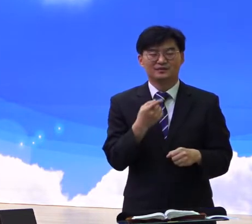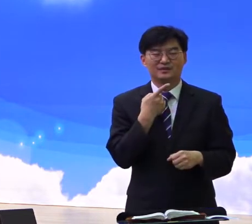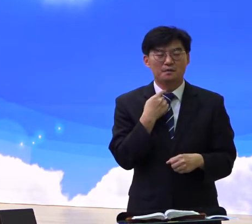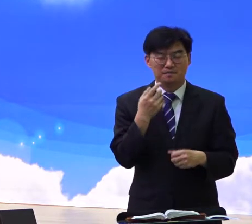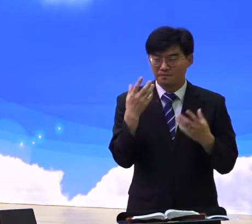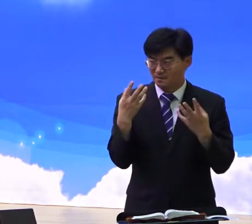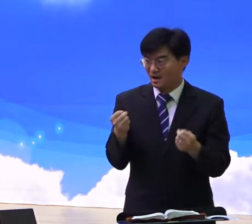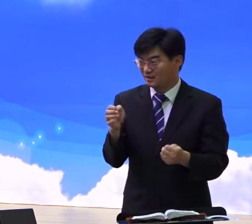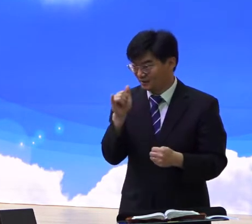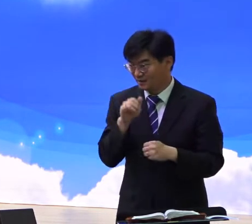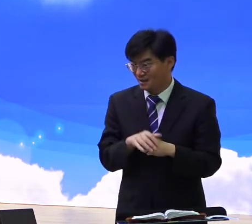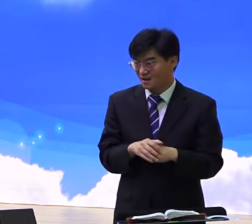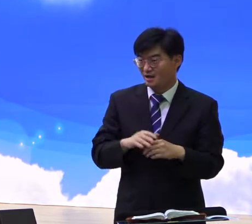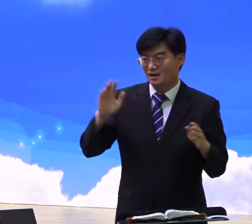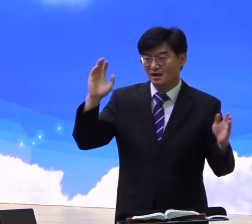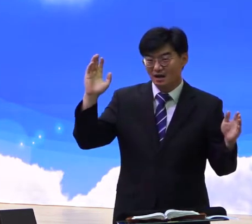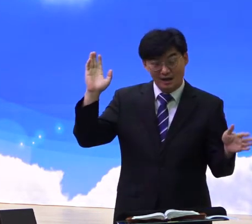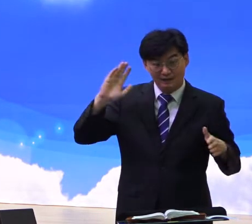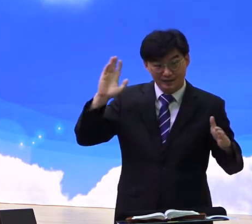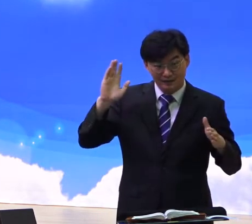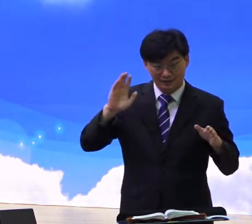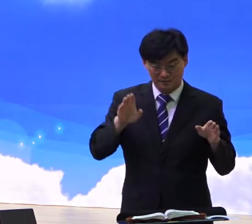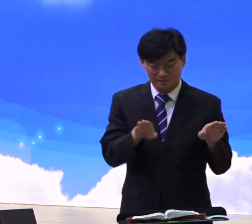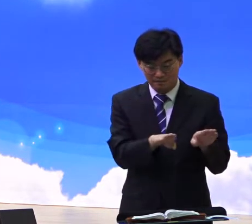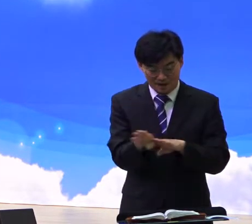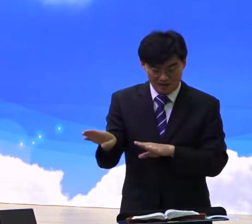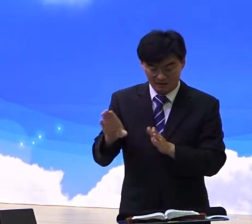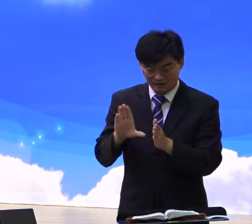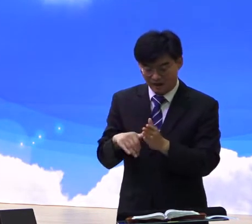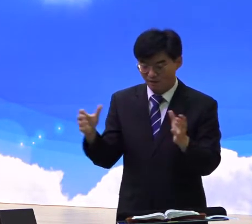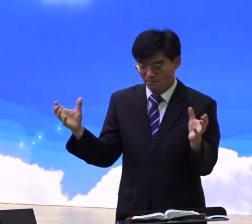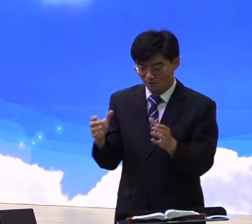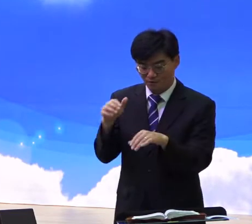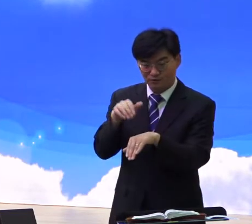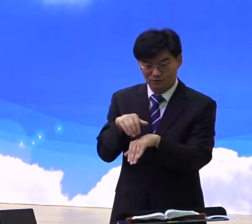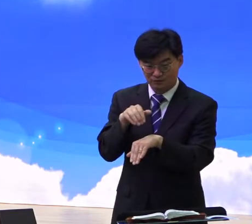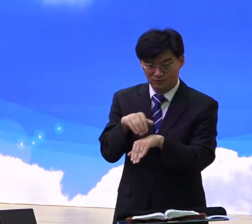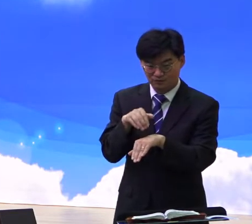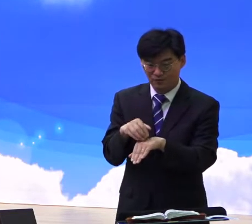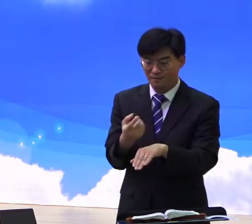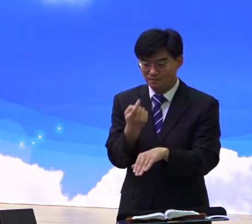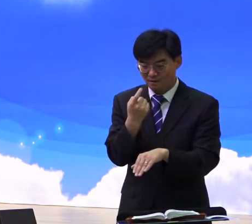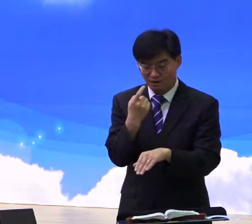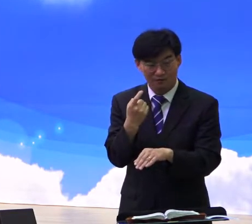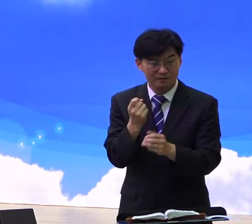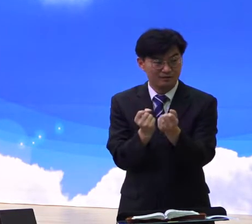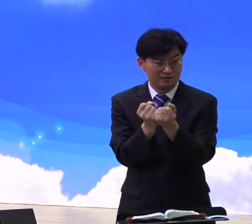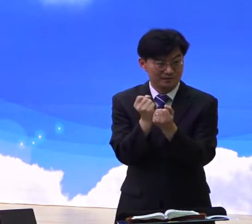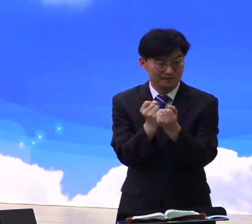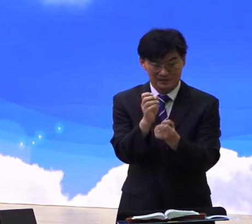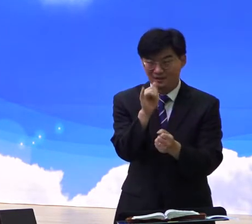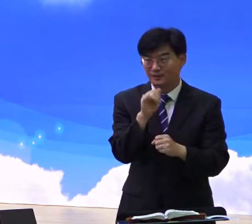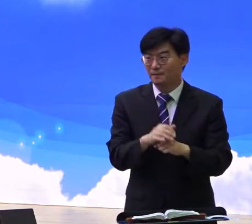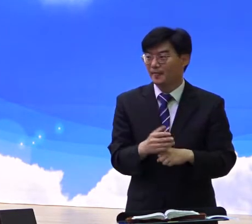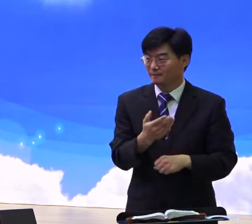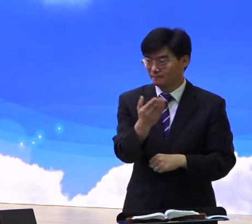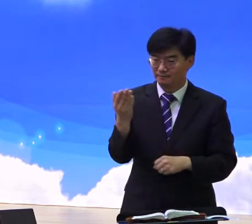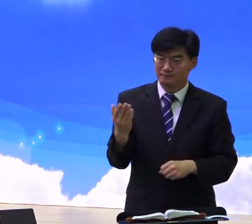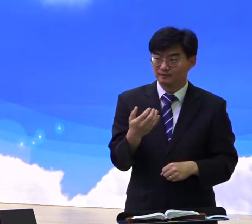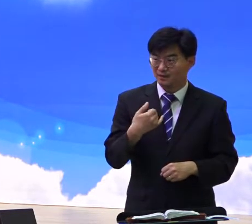거고 많은 분들이 계실 텐데 여러분 영상에서 보신 대로 기억하시고 기도해 주시기 바랍니다. 그리고 여러분의